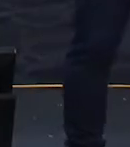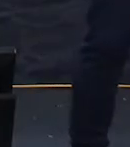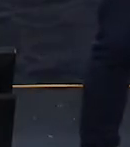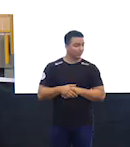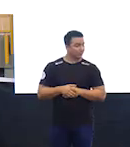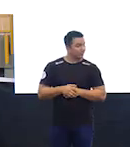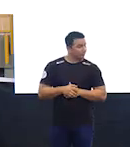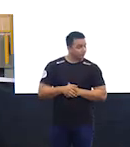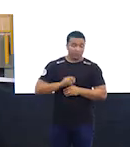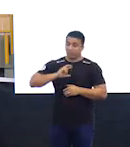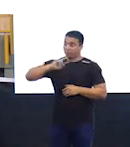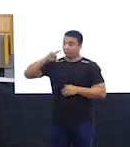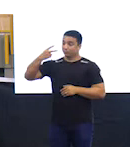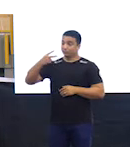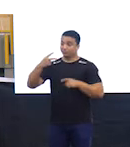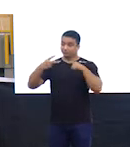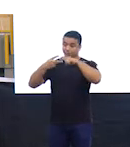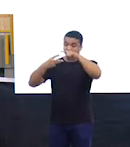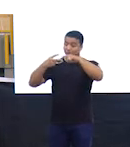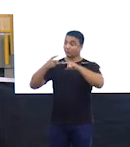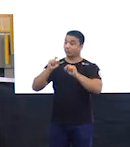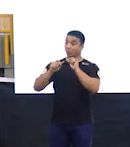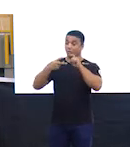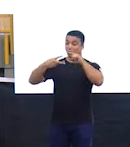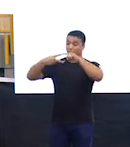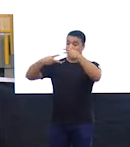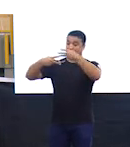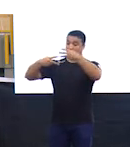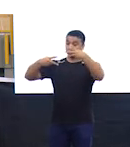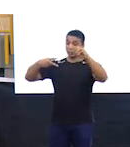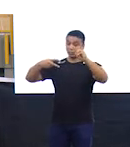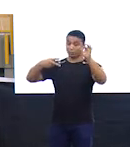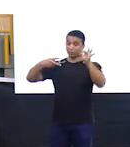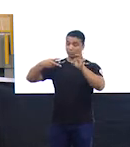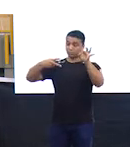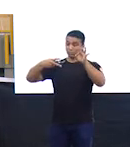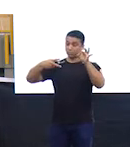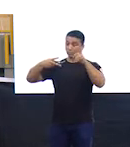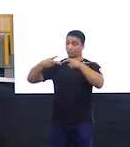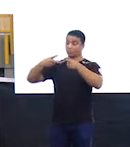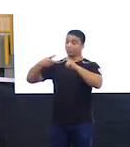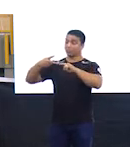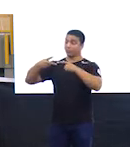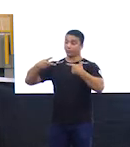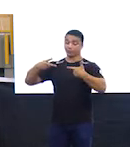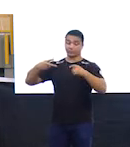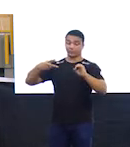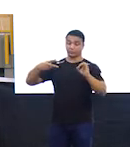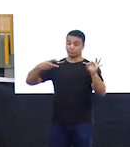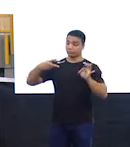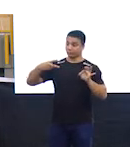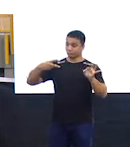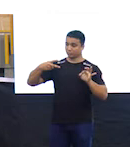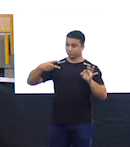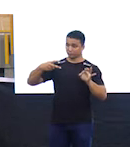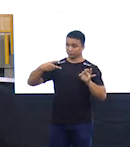aumentos sucessivos, um de 30% e outro de 20%.